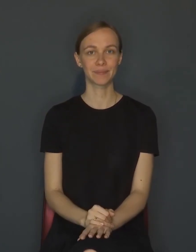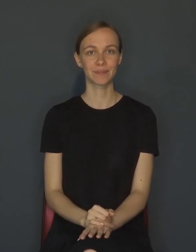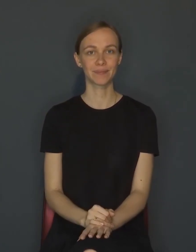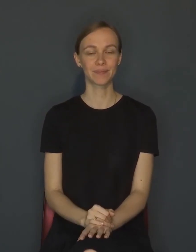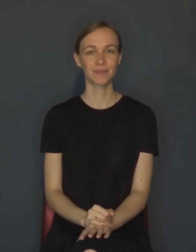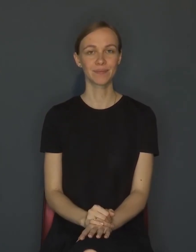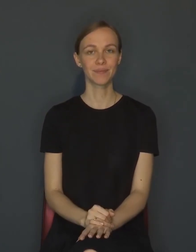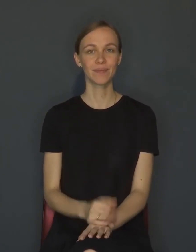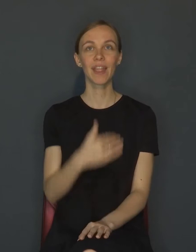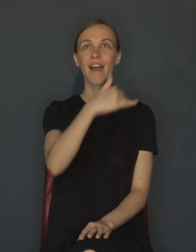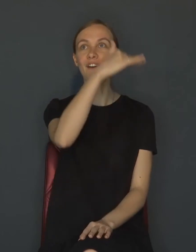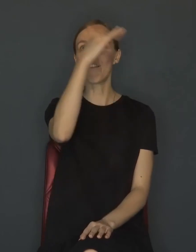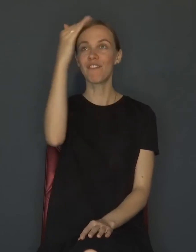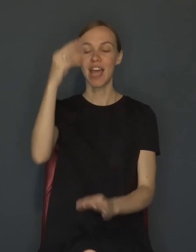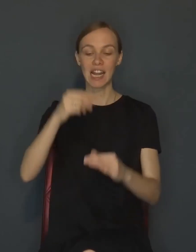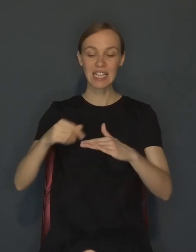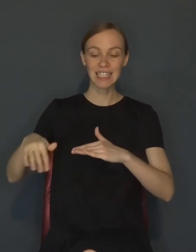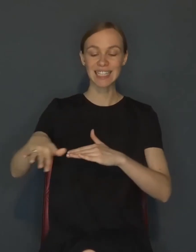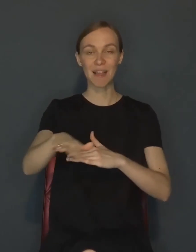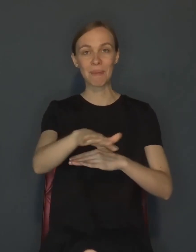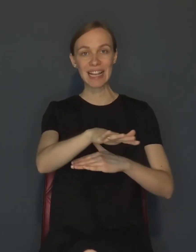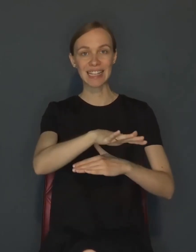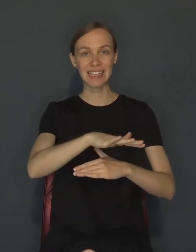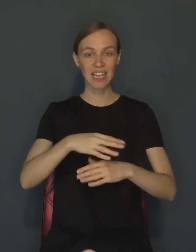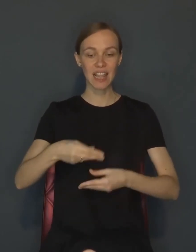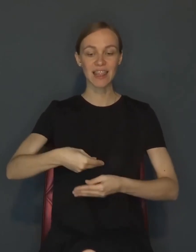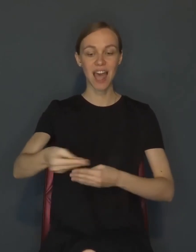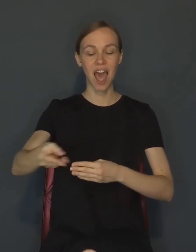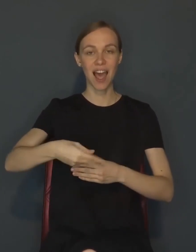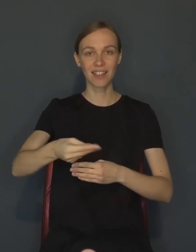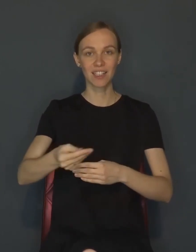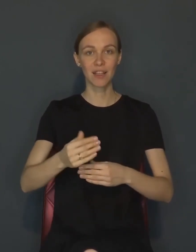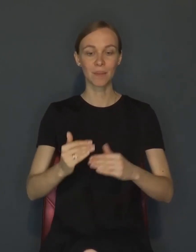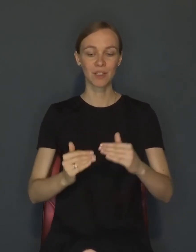Верхній земляний насип становив до 3 метрів.